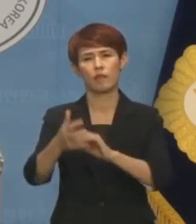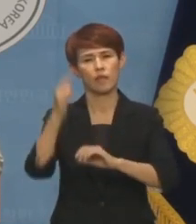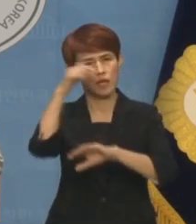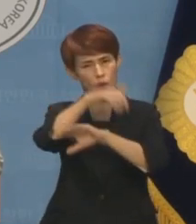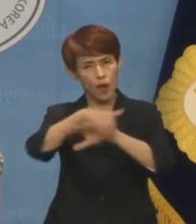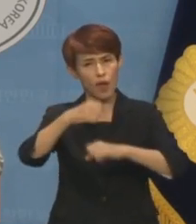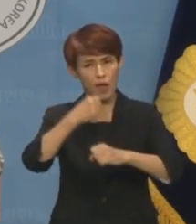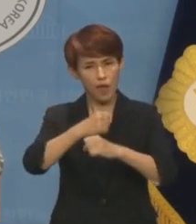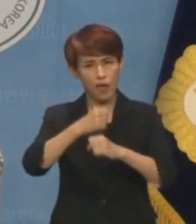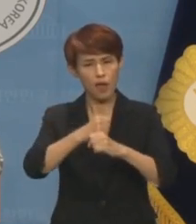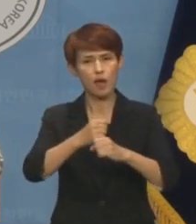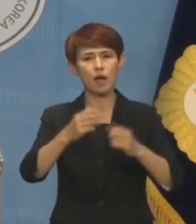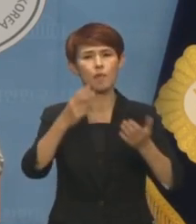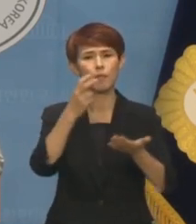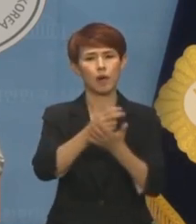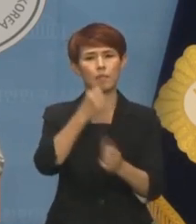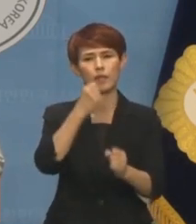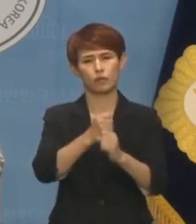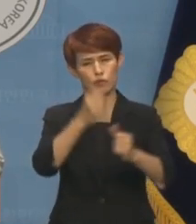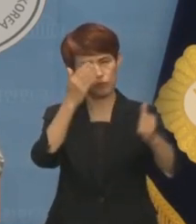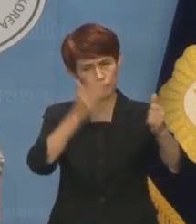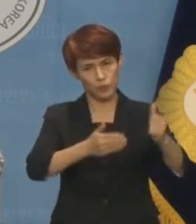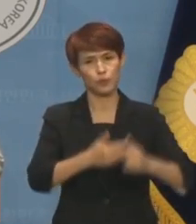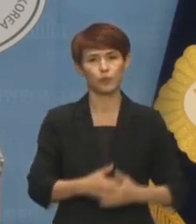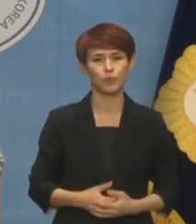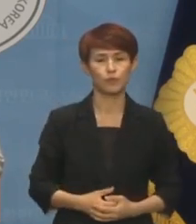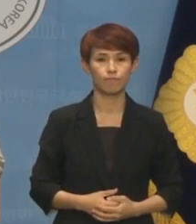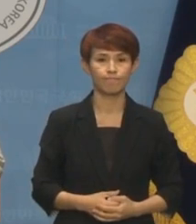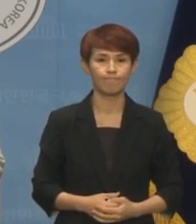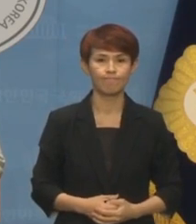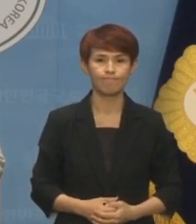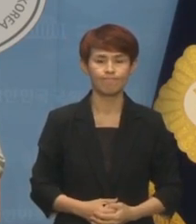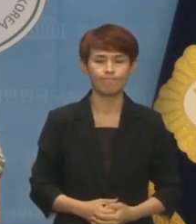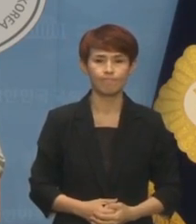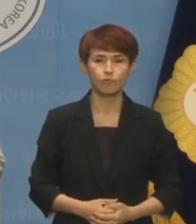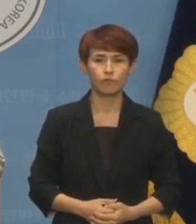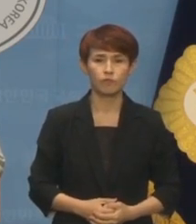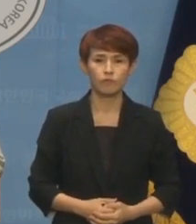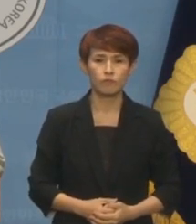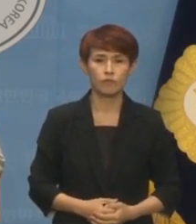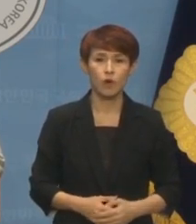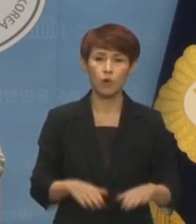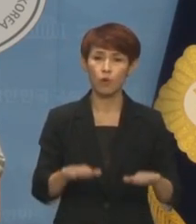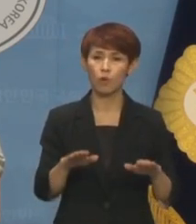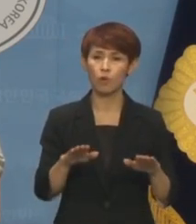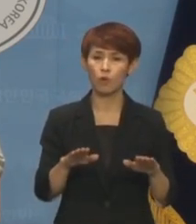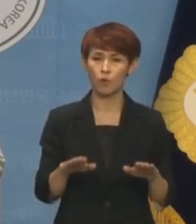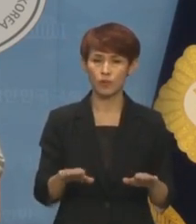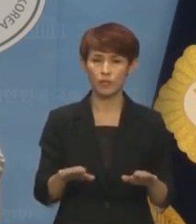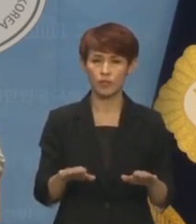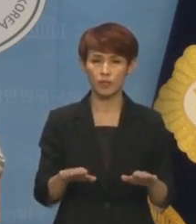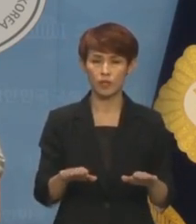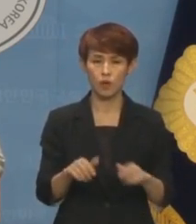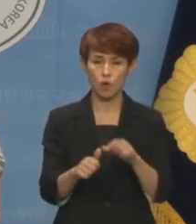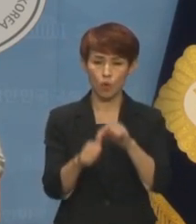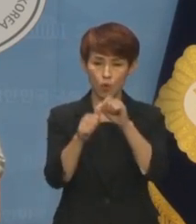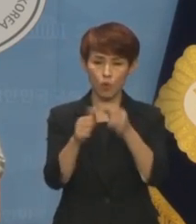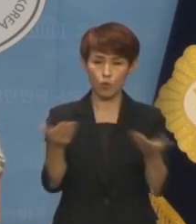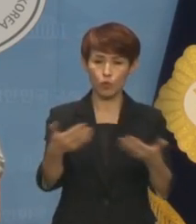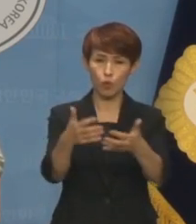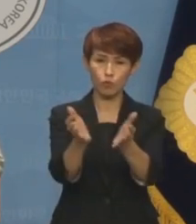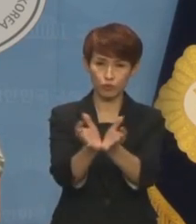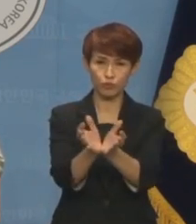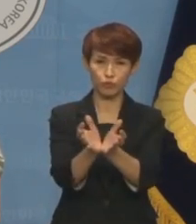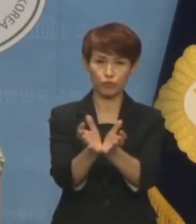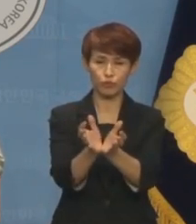제대로 된 법안을 만들어 주실 것을 강력하게 요구합니다. 그리고 오늘 고용노동부가 주도하는